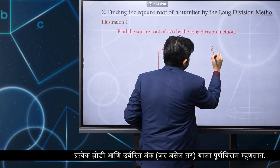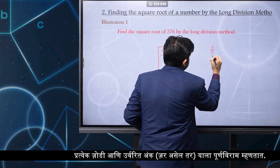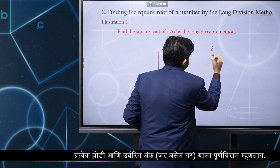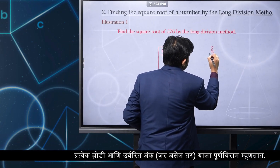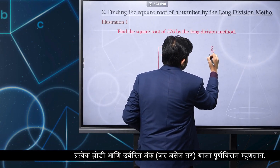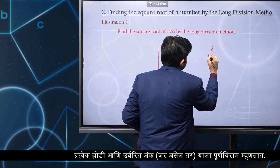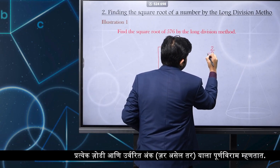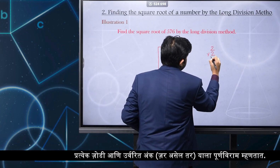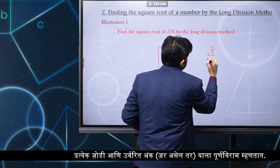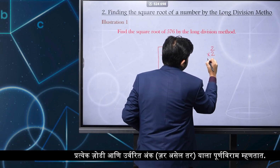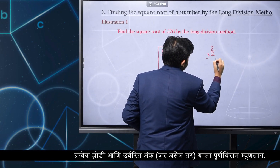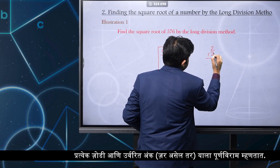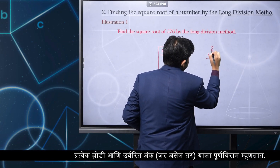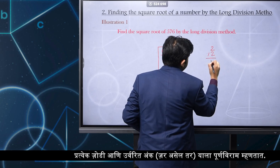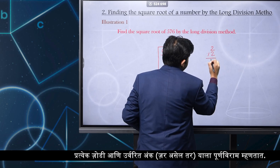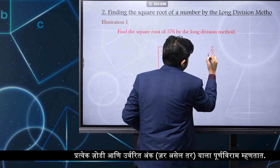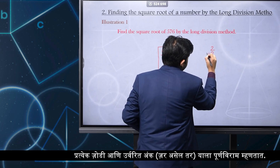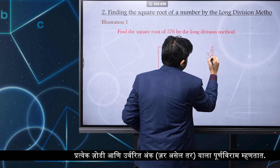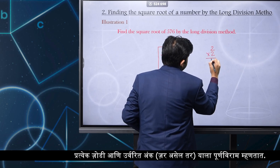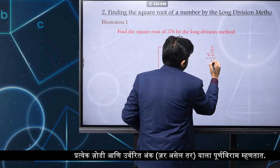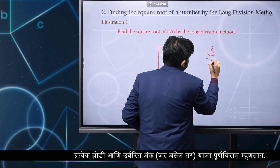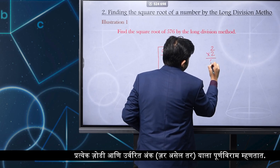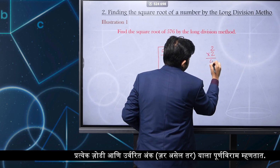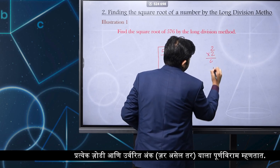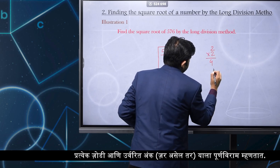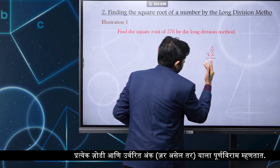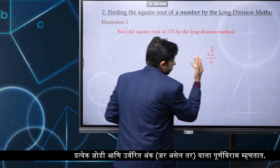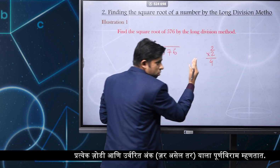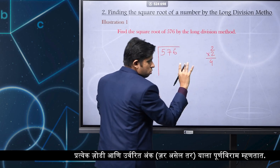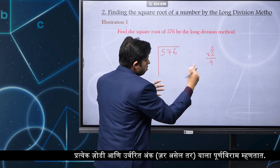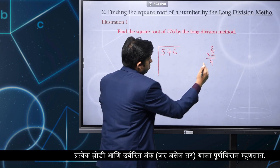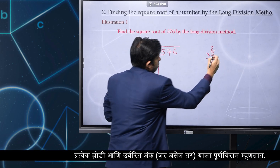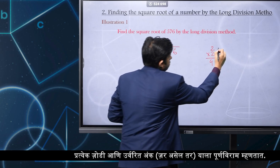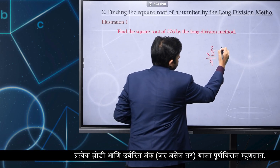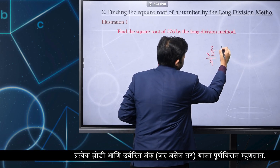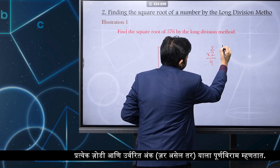प्रत्येक जोडी आणि उर्वरित अंक जर असेल तर त्याला पूर्णविराम म्हणतात.